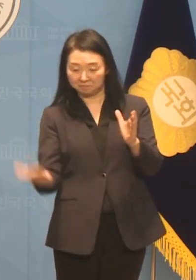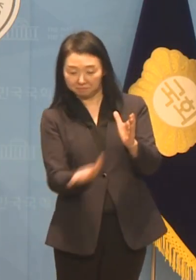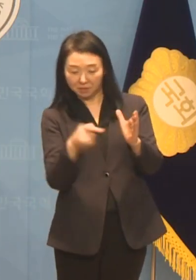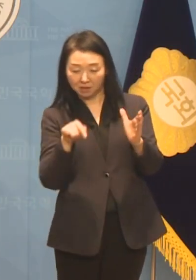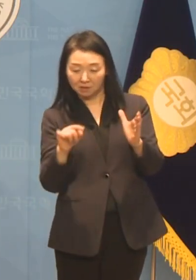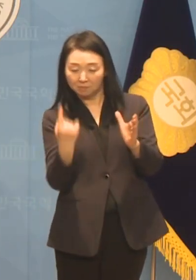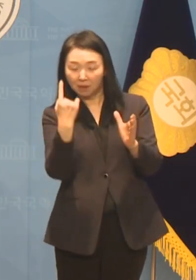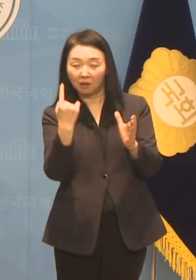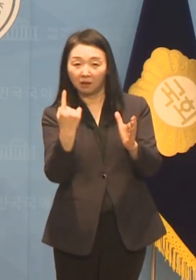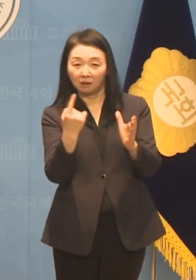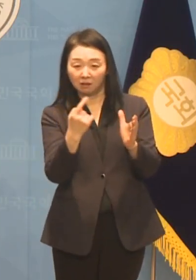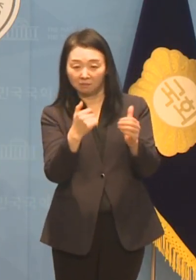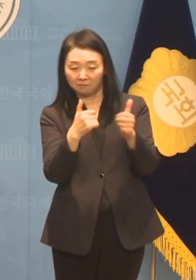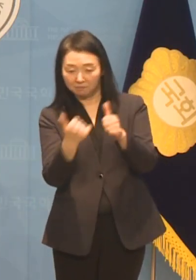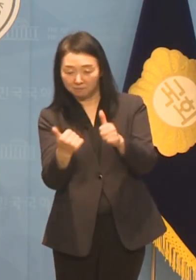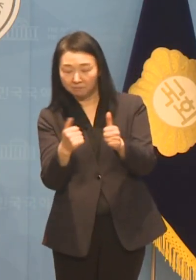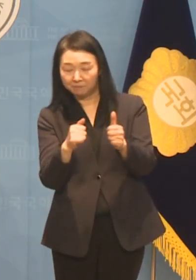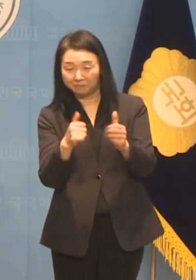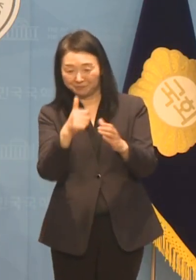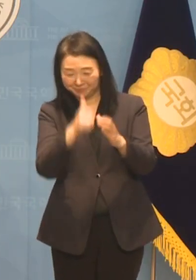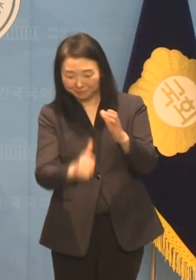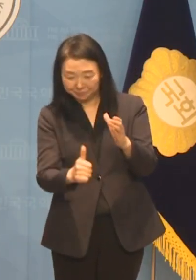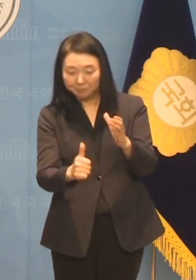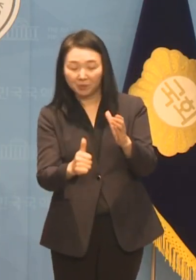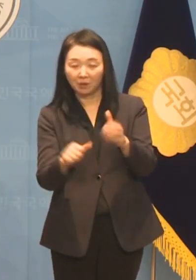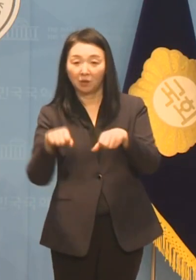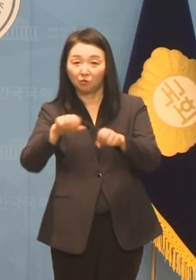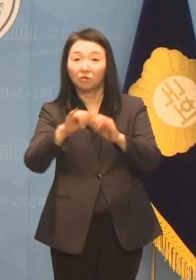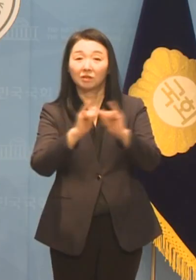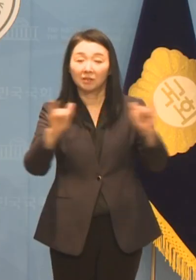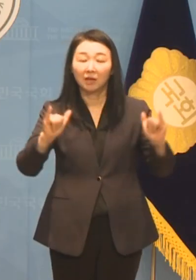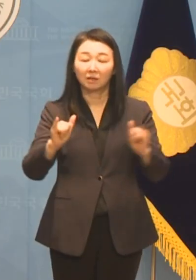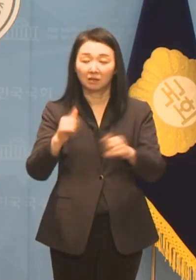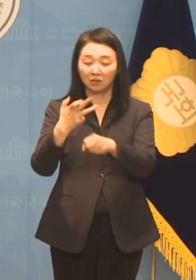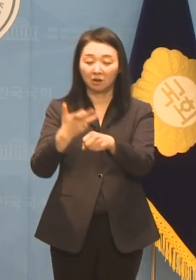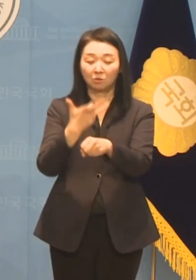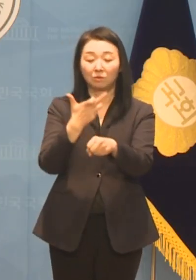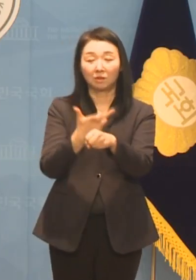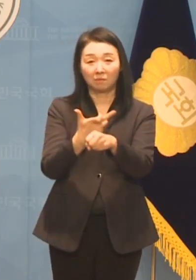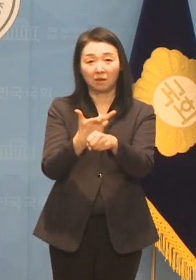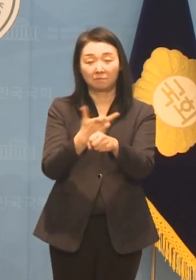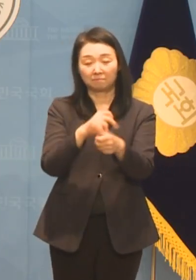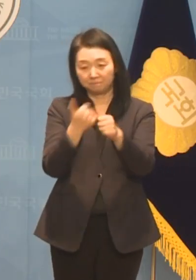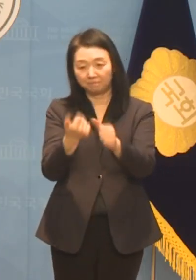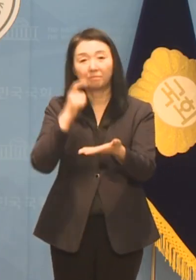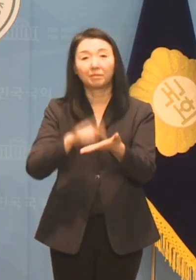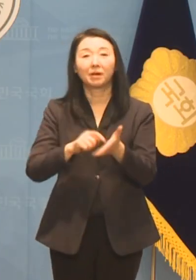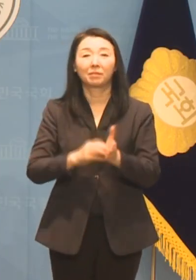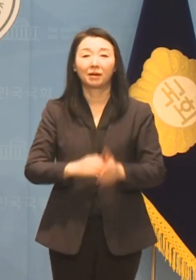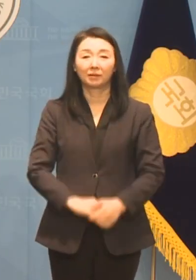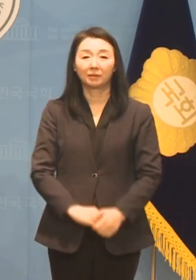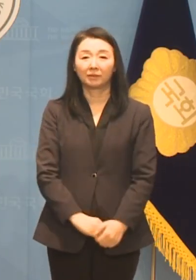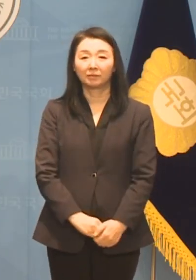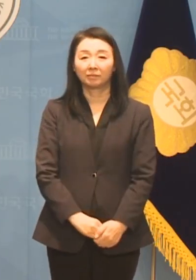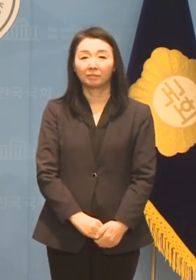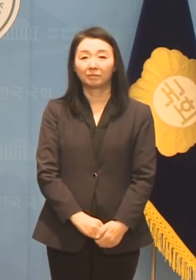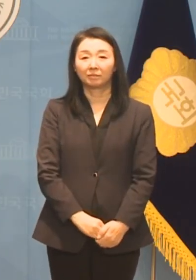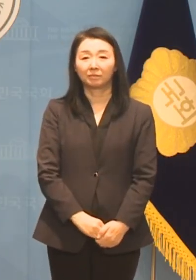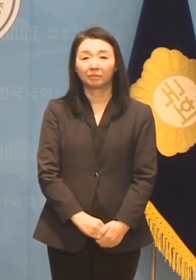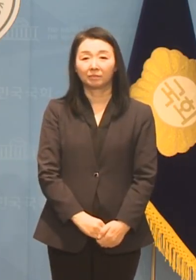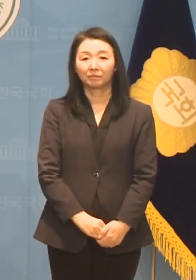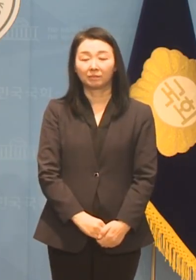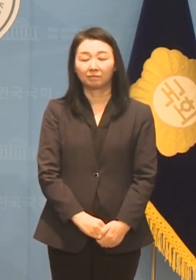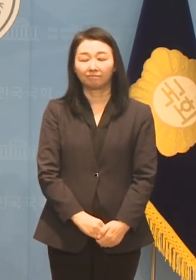사고로 매몰되었던 30대 오토바이 운전자가 17시간 만에 숨진 채 발견되었습니다.